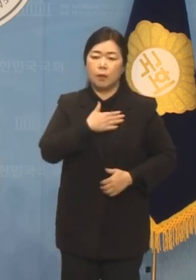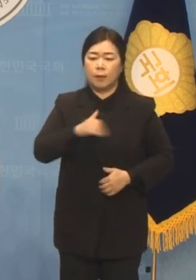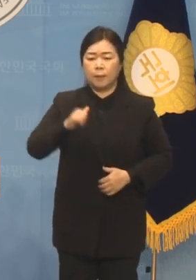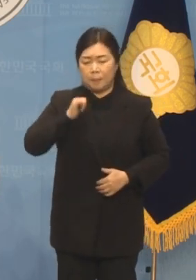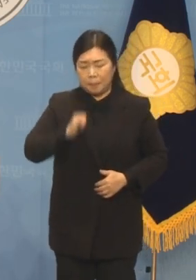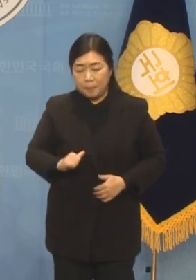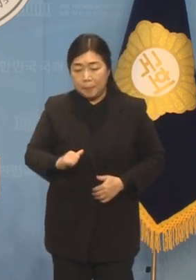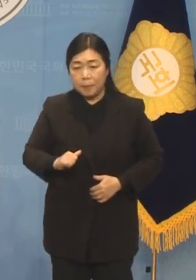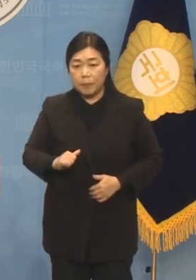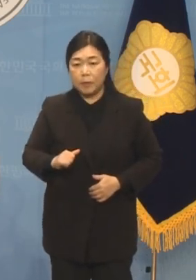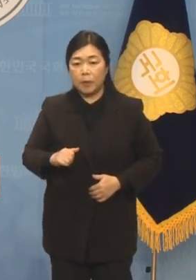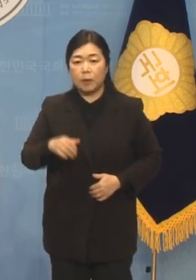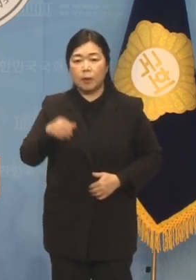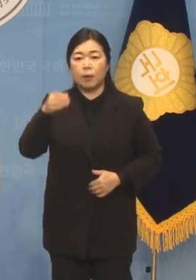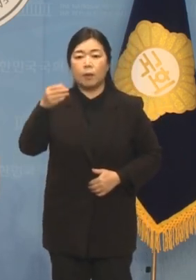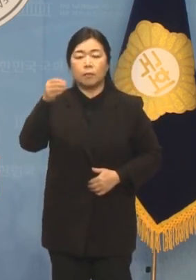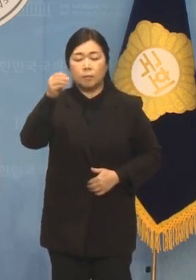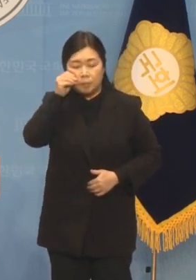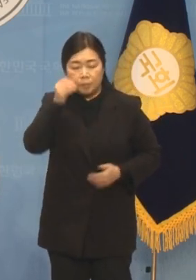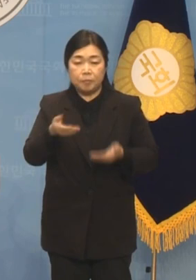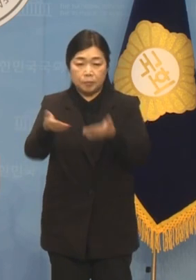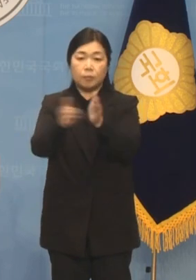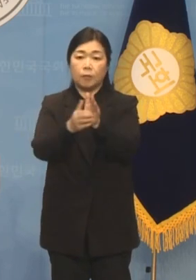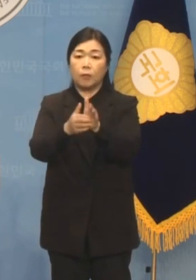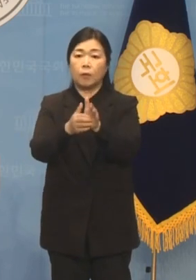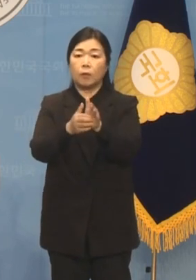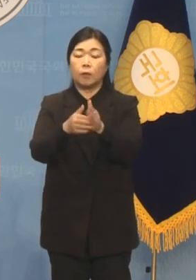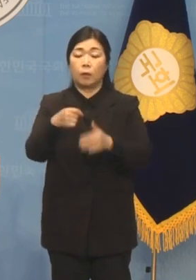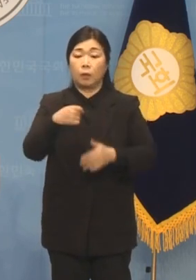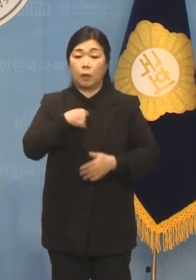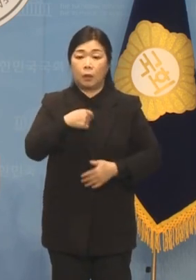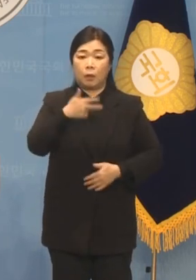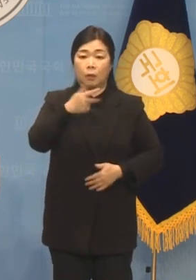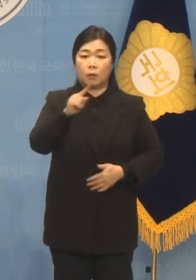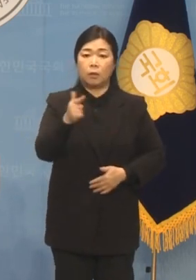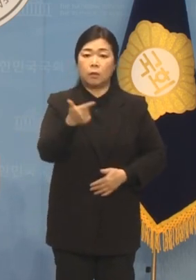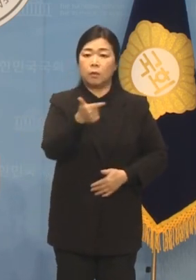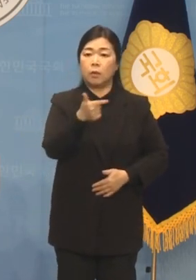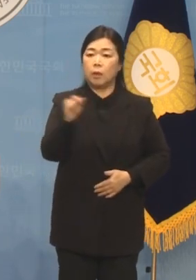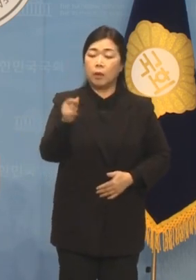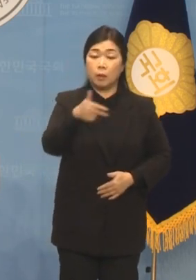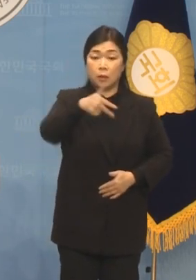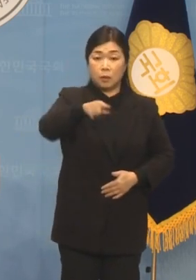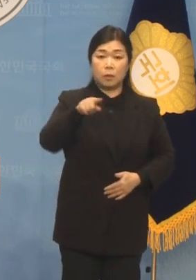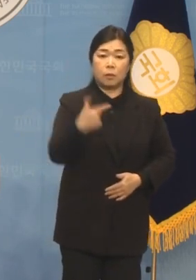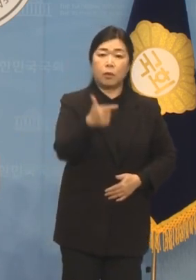전혜숙. 그런 전혜숙이 이제 민주당을 떠나려 합니다.